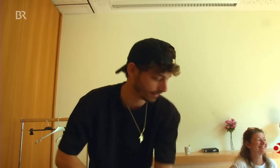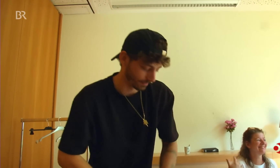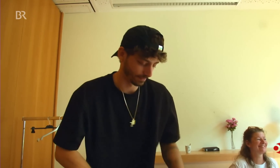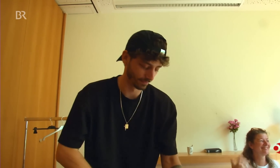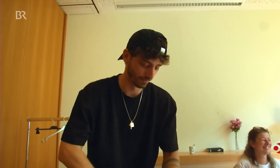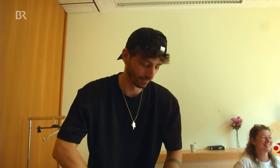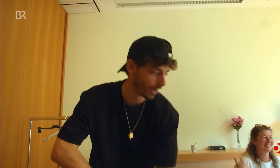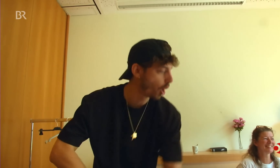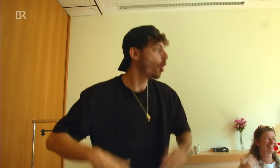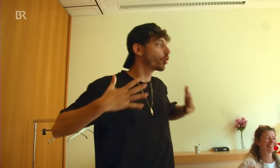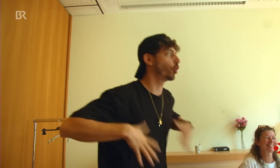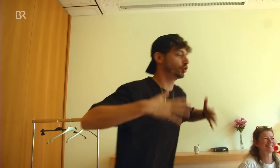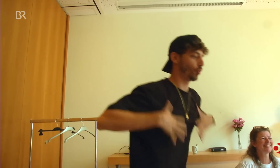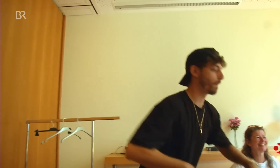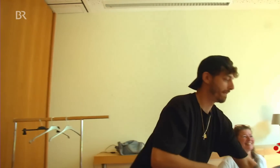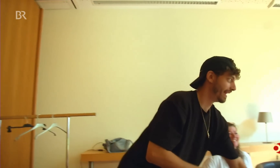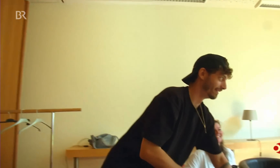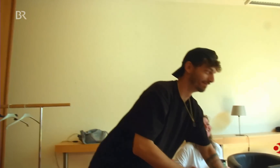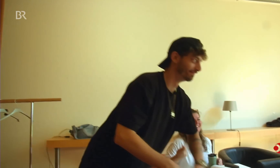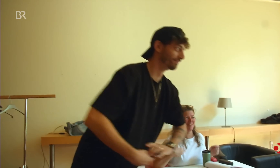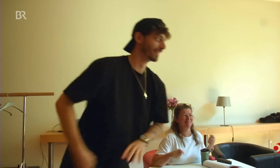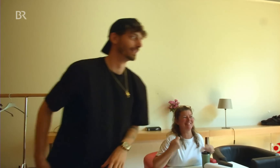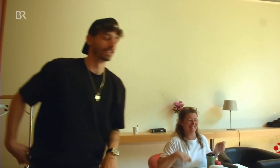Aber die Augen ist schön. Ja, und Gesicht.